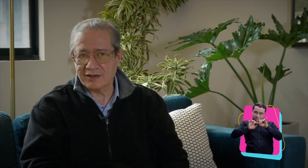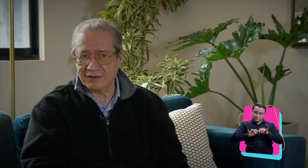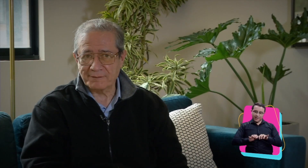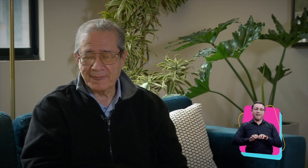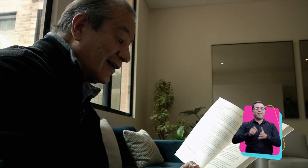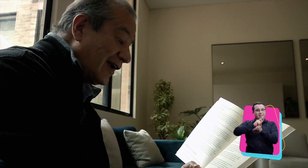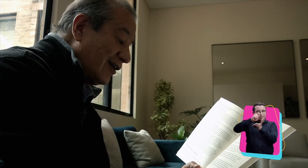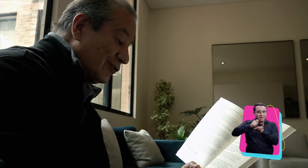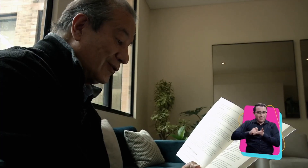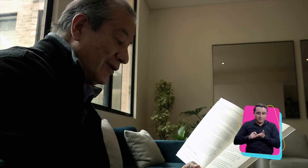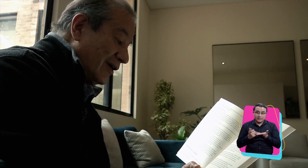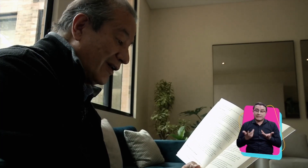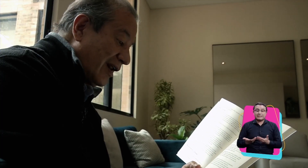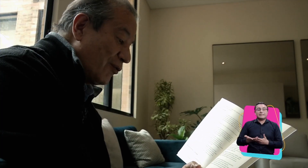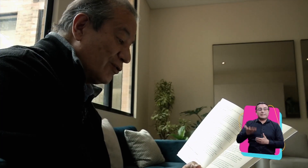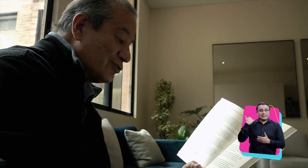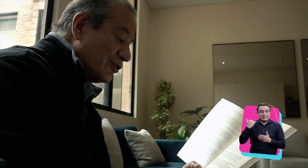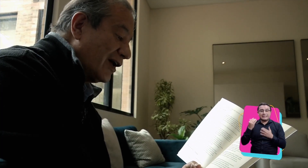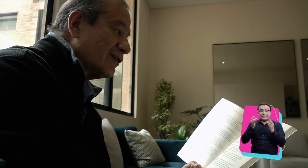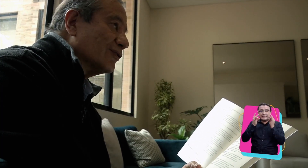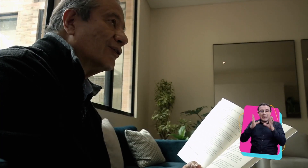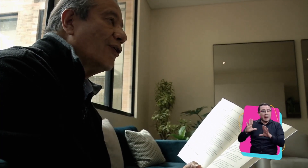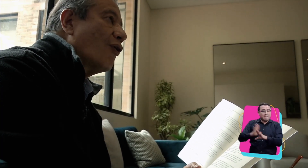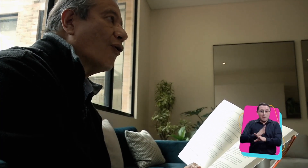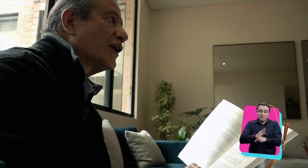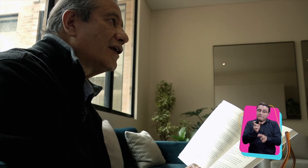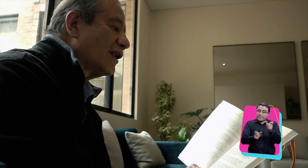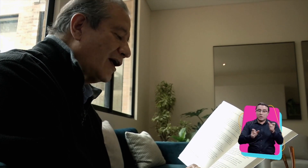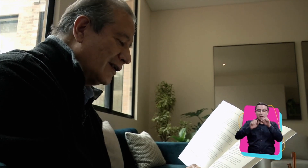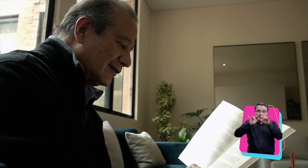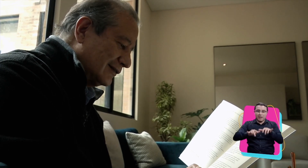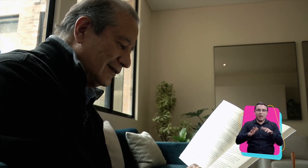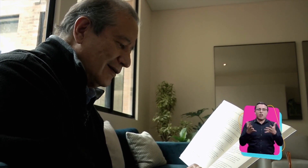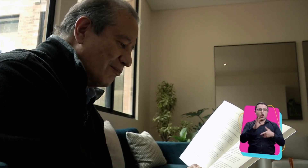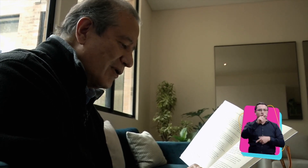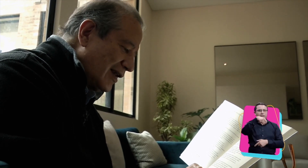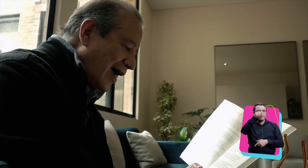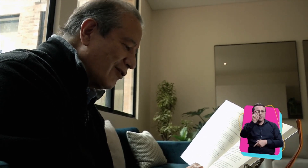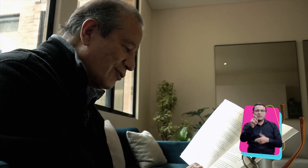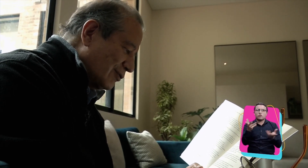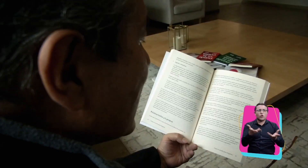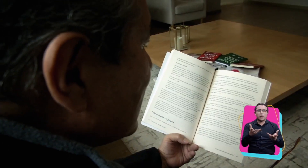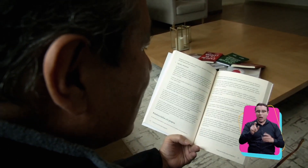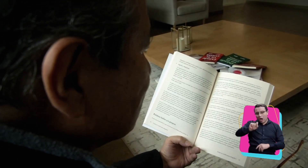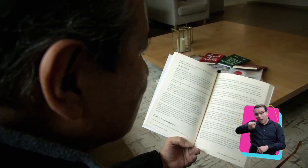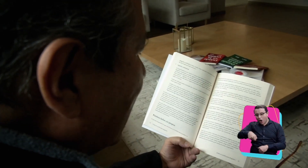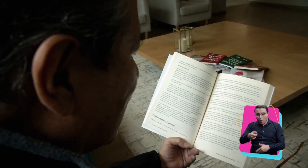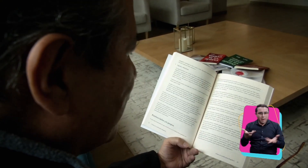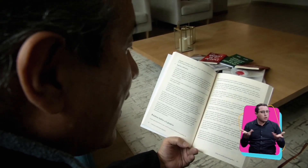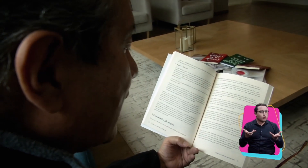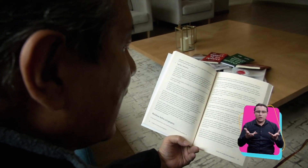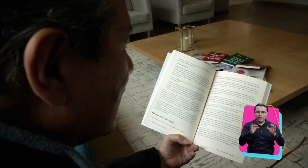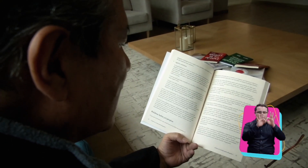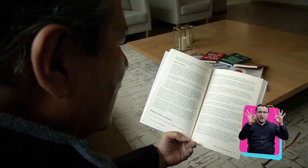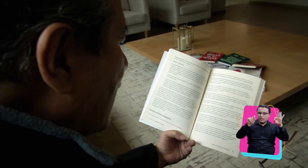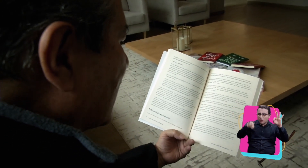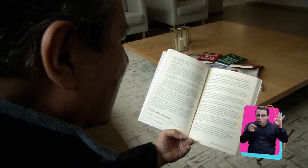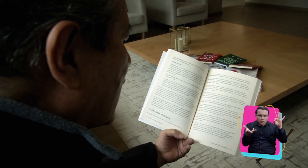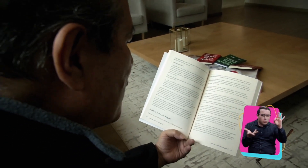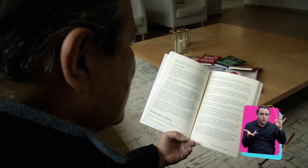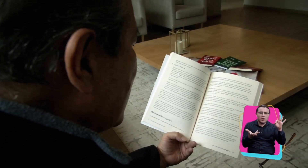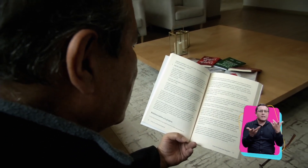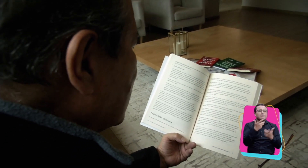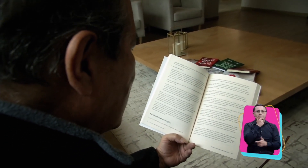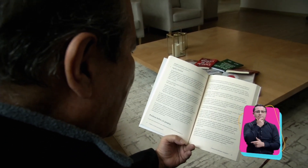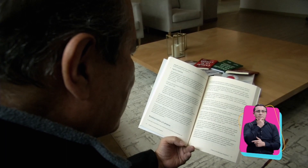a un cliente, porque era uno de los problemas más sensibles de las personas que escriben. ¿Dónde va la tilde? ¿Dónde va la